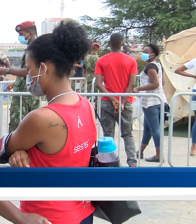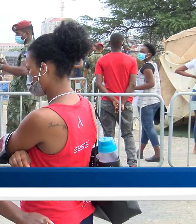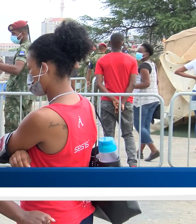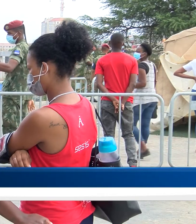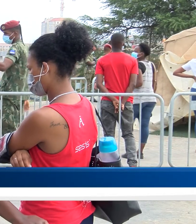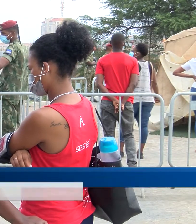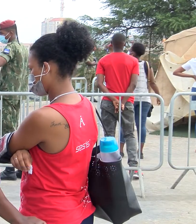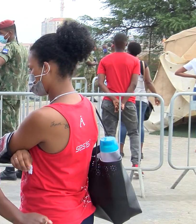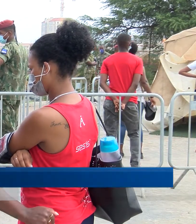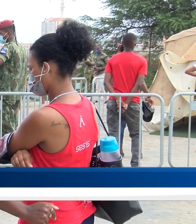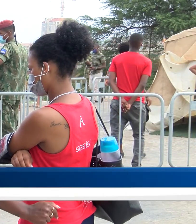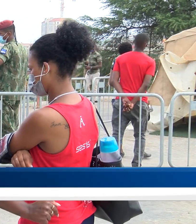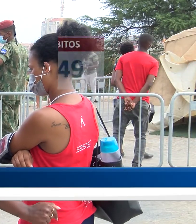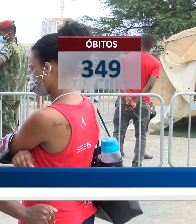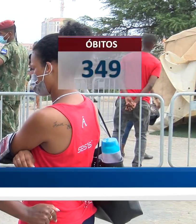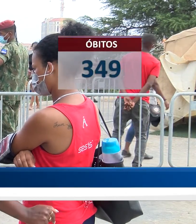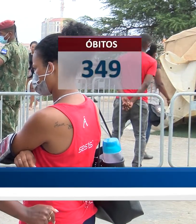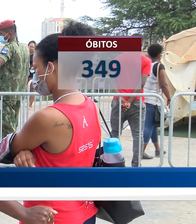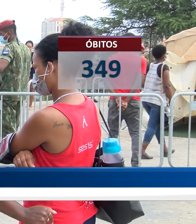número de óbitos mantém-se em